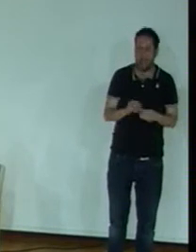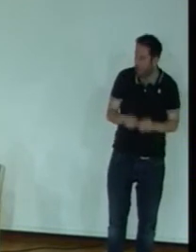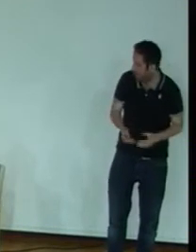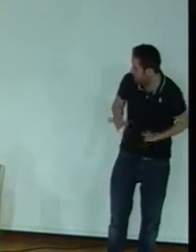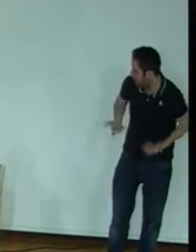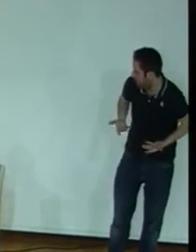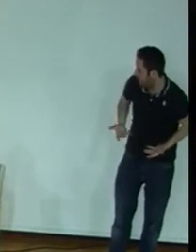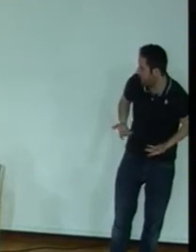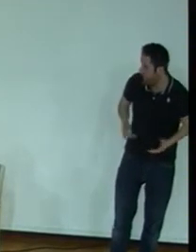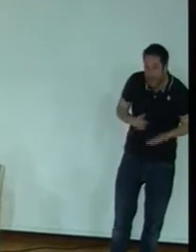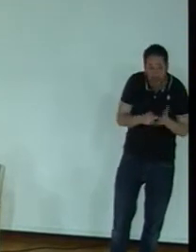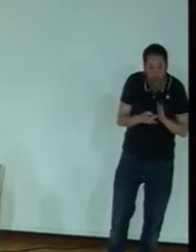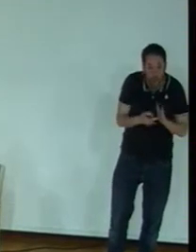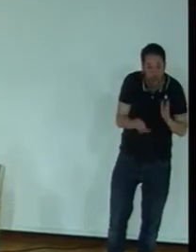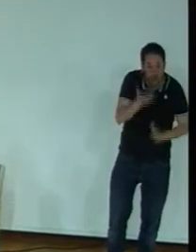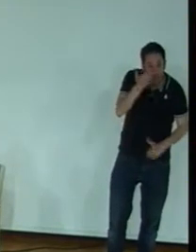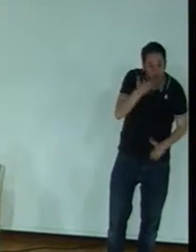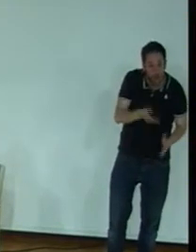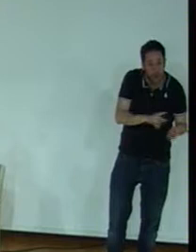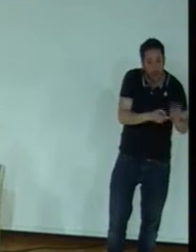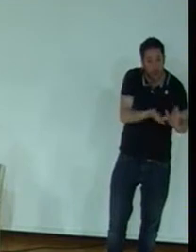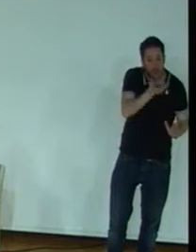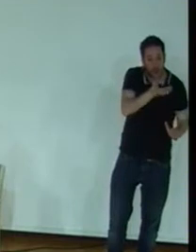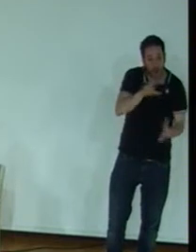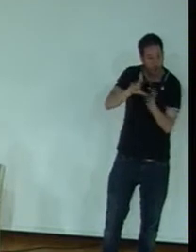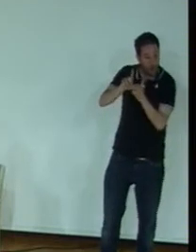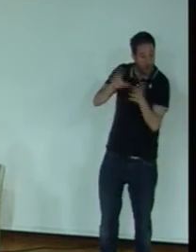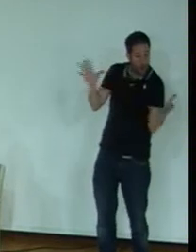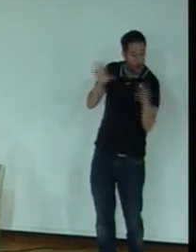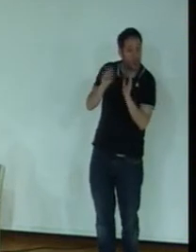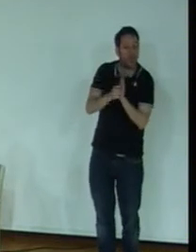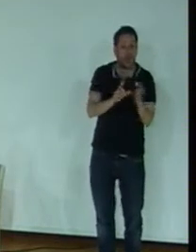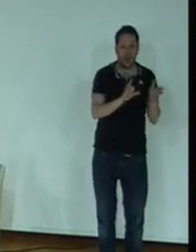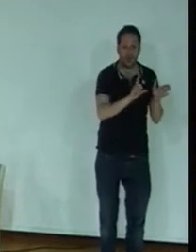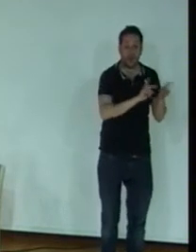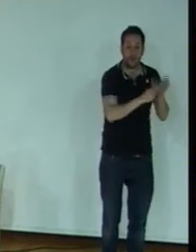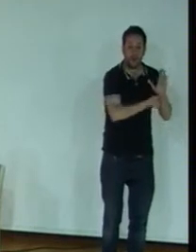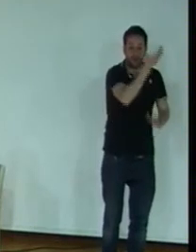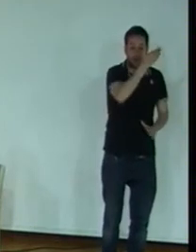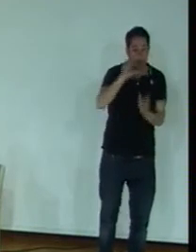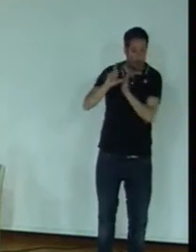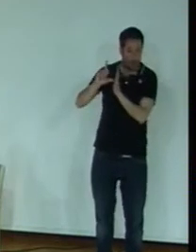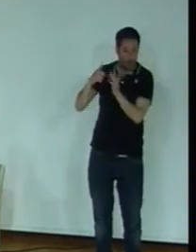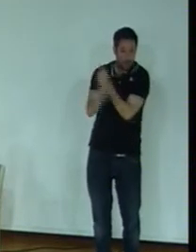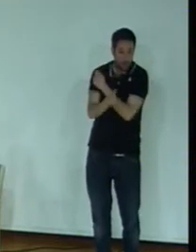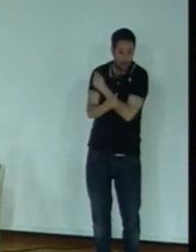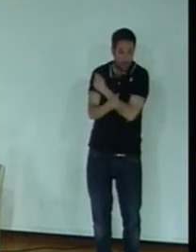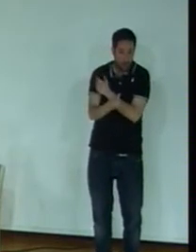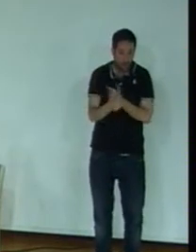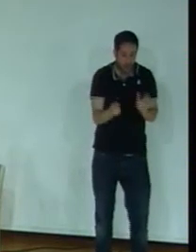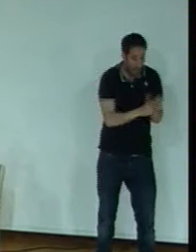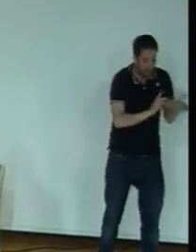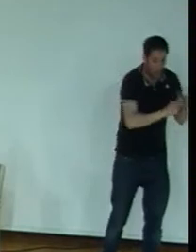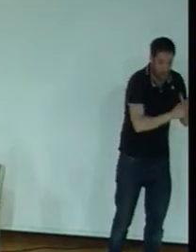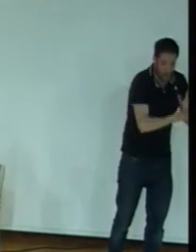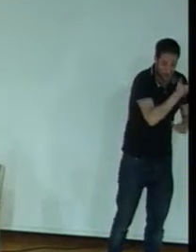c'est qu'aujourd'hui, on remonte les éléments de technologie dans les lois, et le jour où la technologie a évolué, ben, la loi, elle n'est plus adaptée, puisqu'on parle d'une